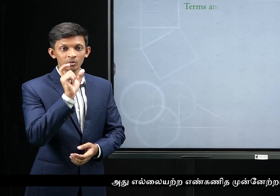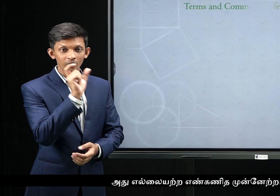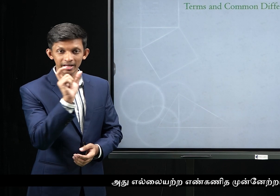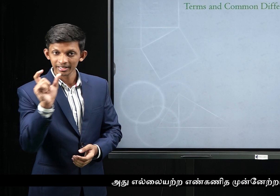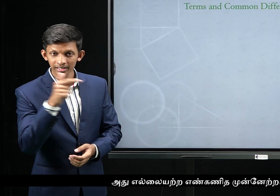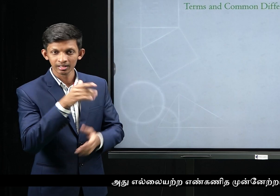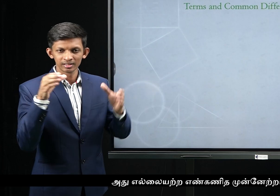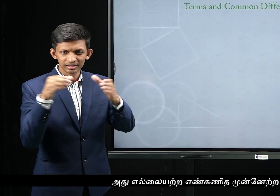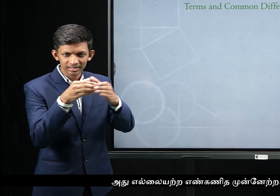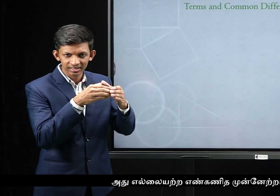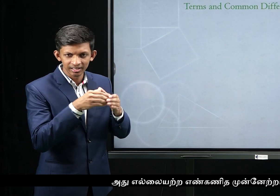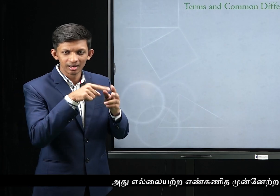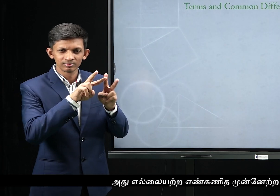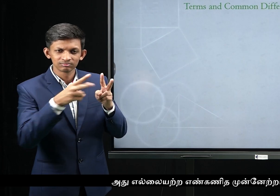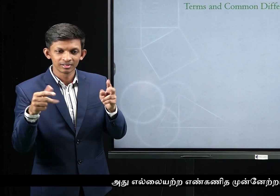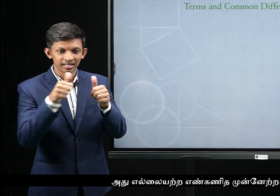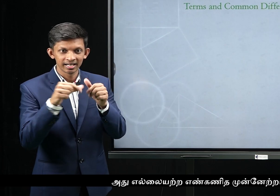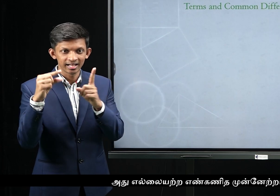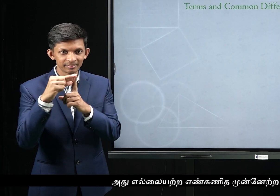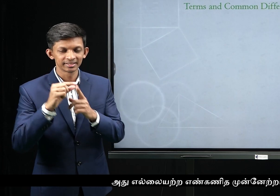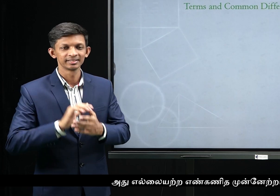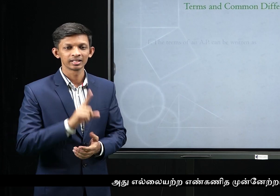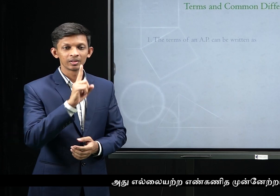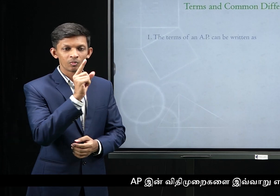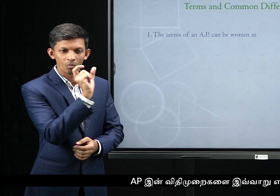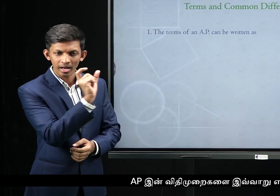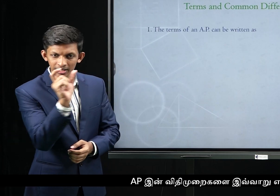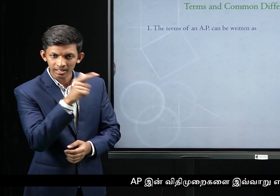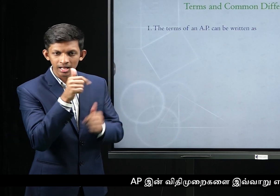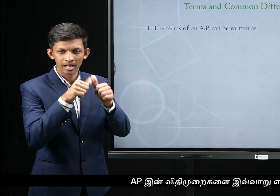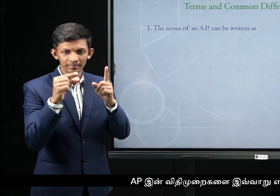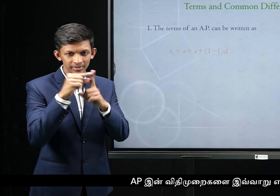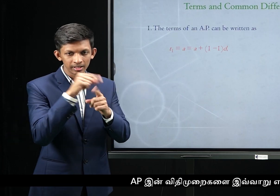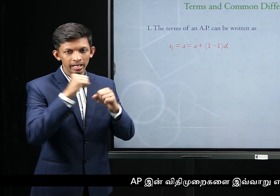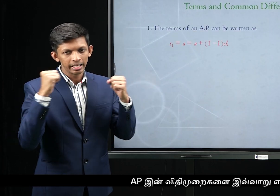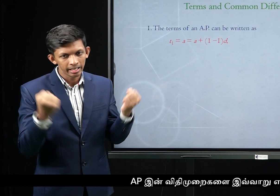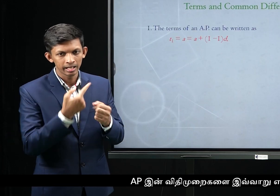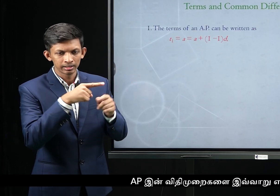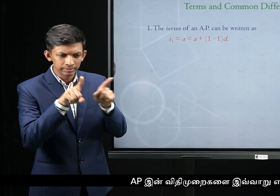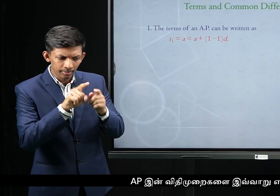அது எல்லையற்ற எண்கணித முன்னேற்றம் எனப்படும். ஏபியின் விதிமுறைகளை இவ்வாறு